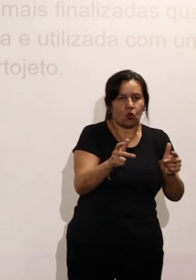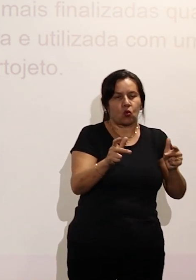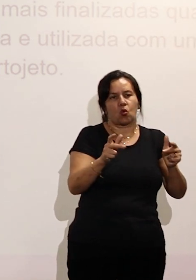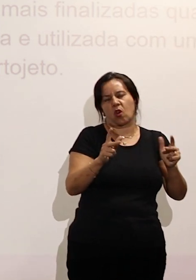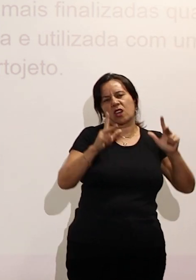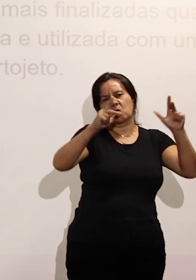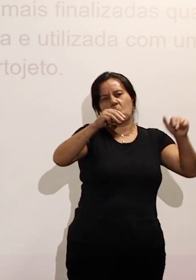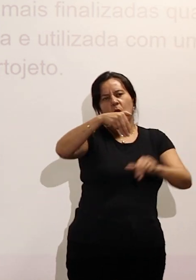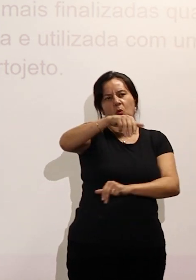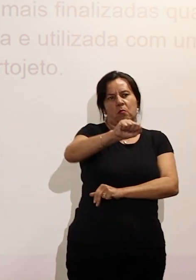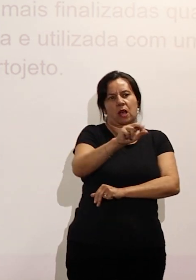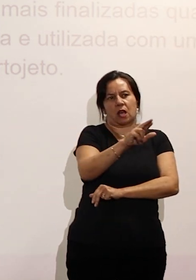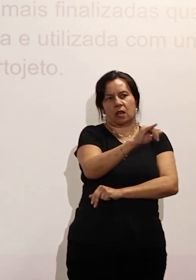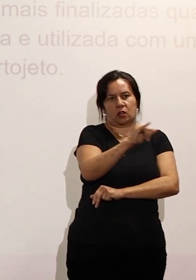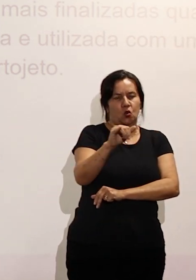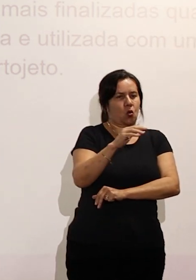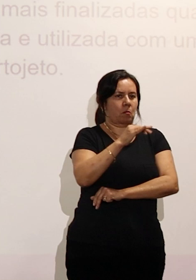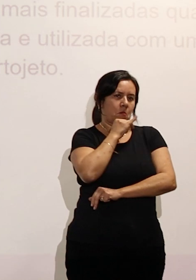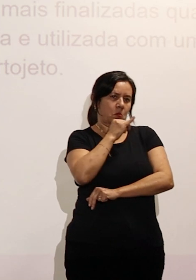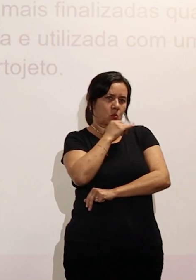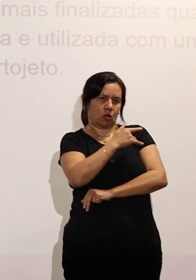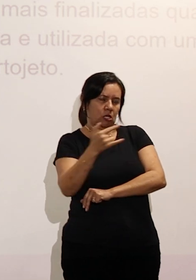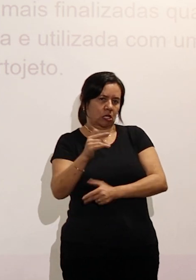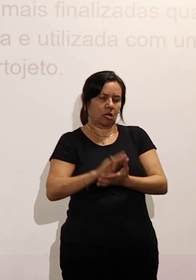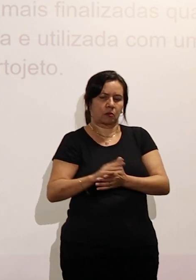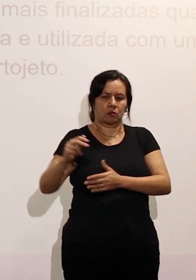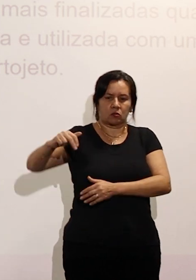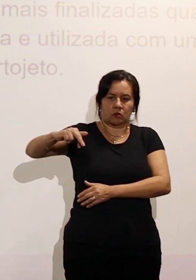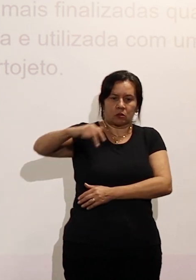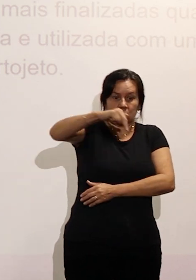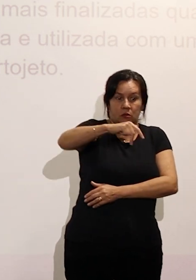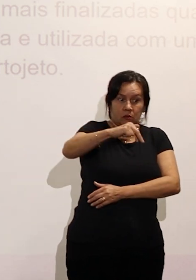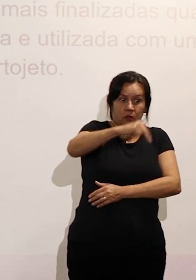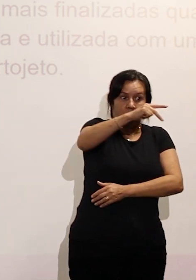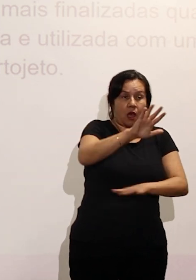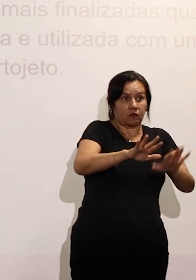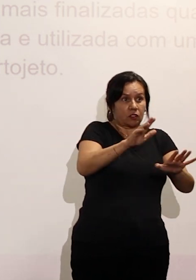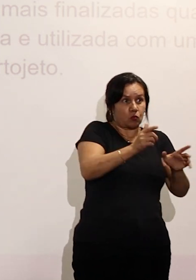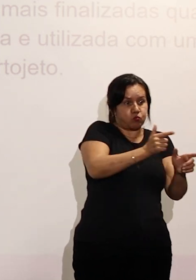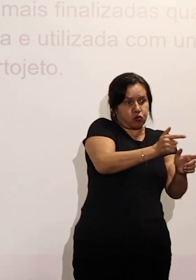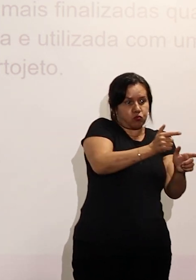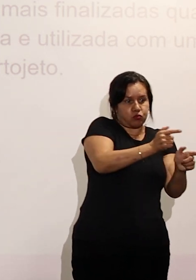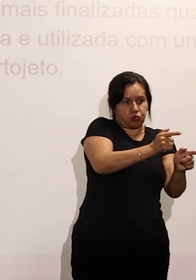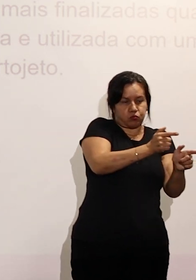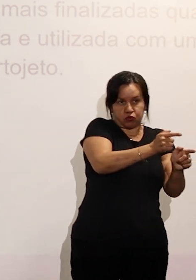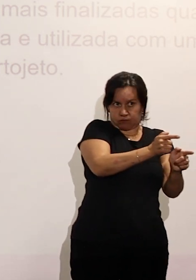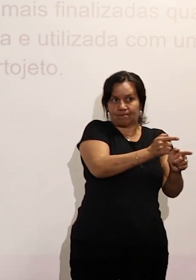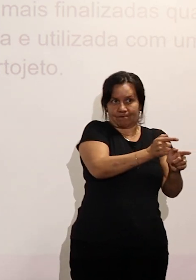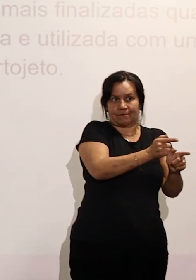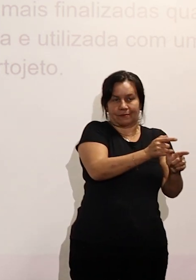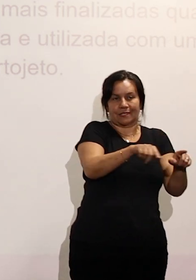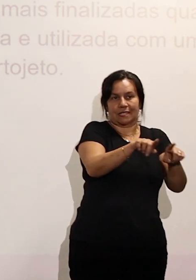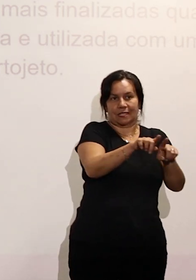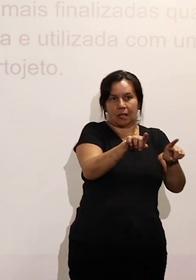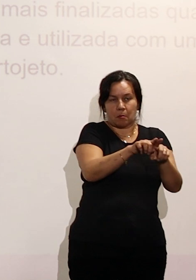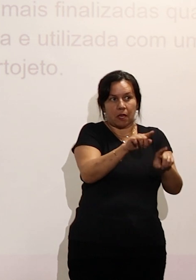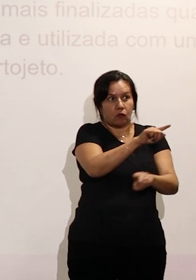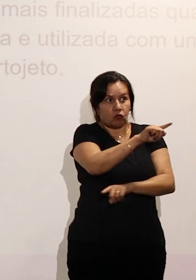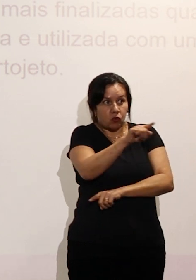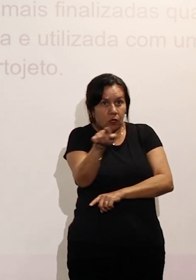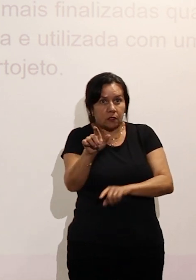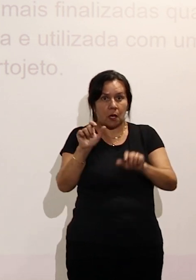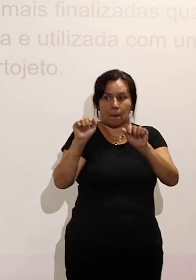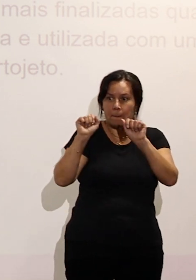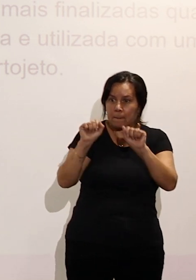seja, aquele jogo que você está vendo de lado, o personagem dá pulinho, às vezes atira, né? E você